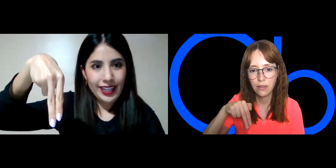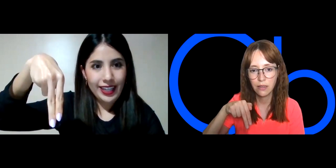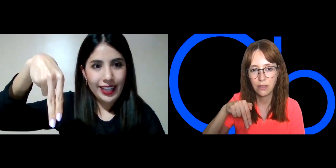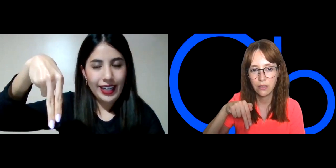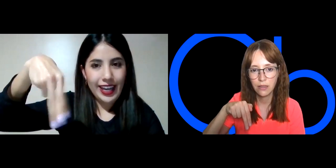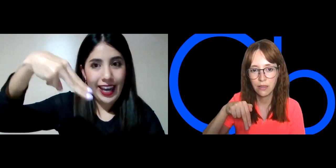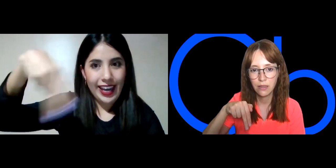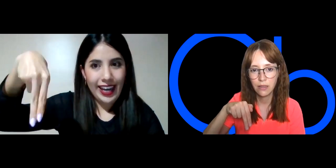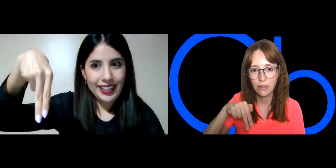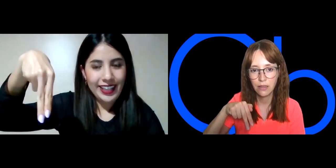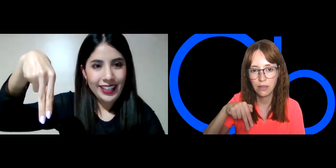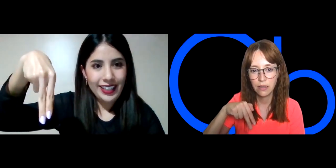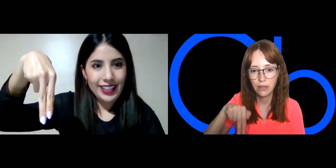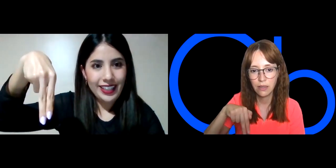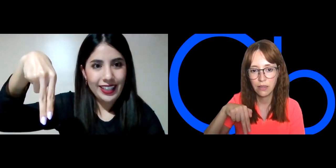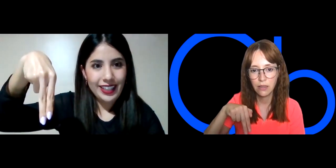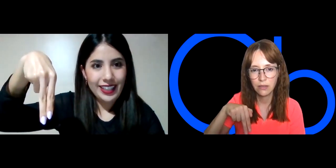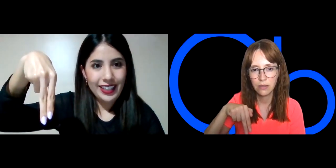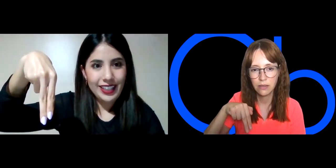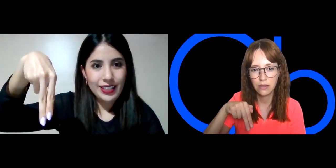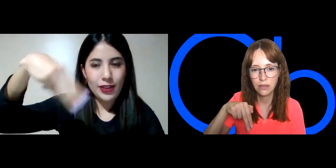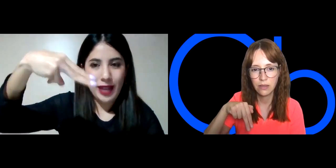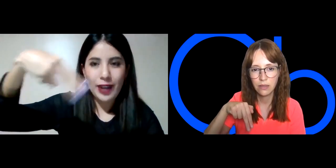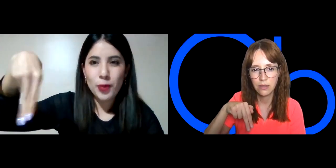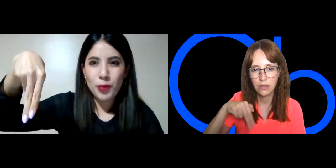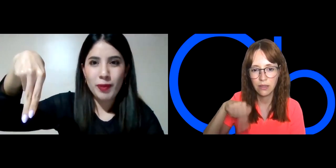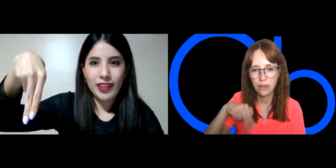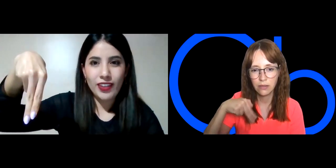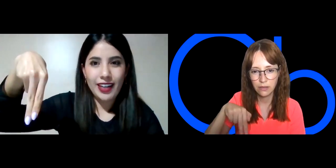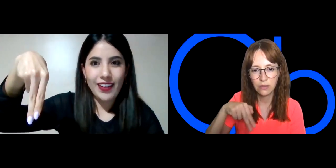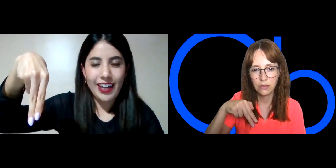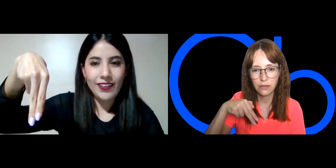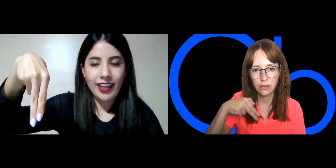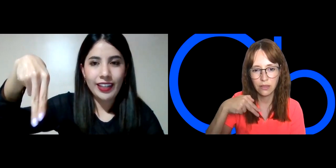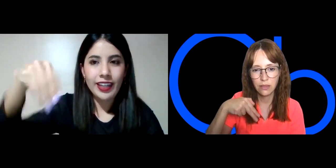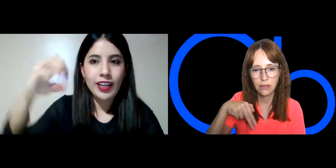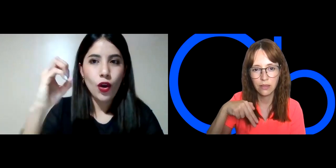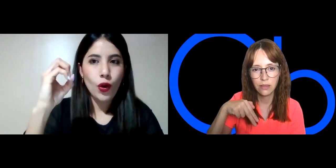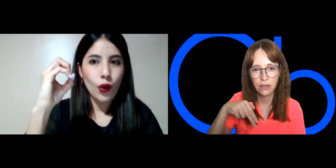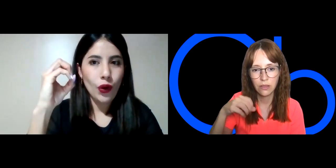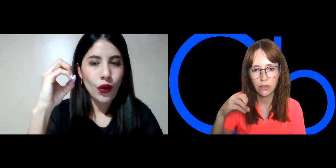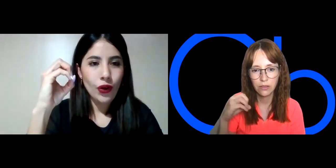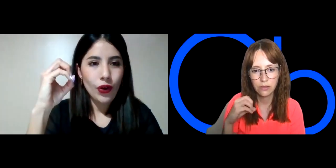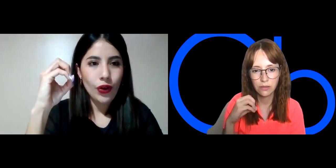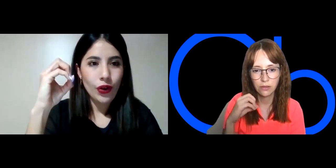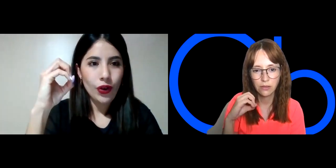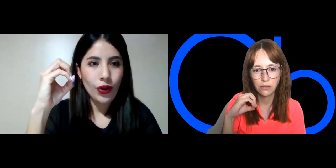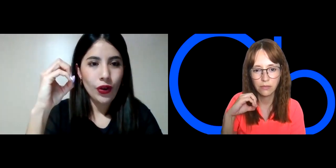N, Ñ, solo como un movimiento de lado a lado, Ñ, O,